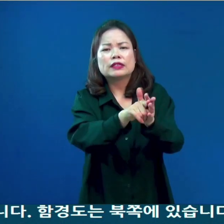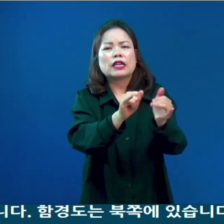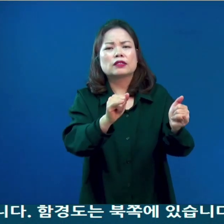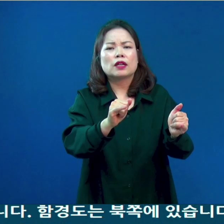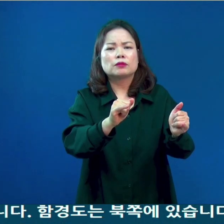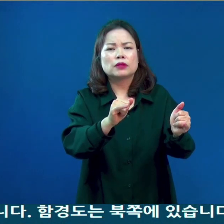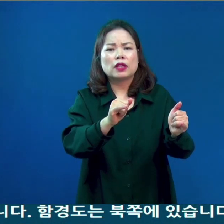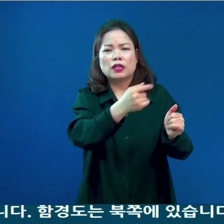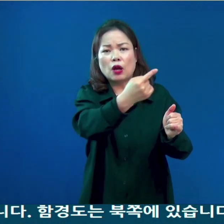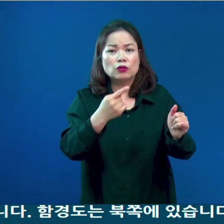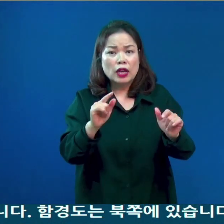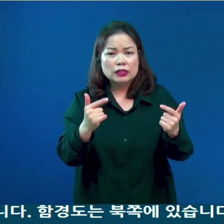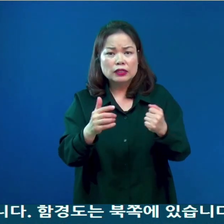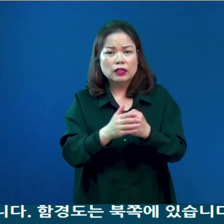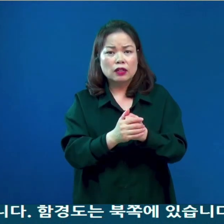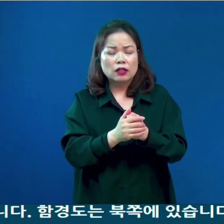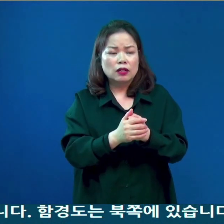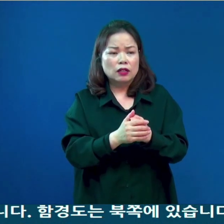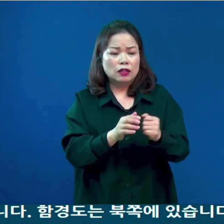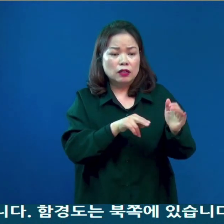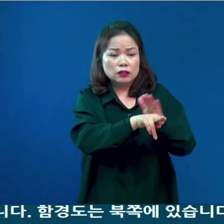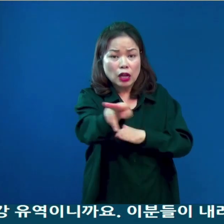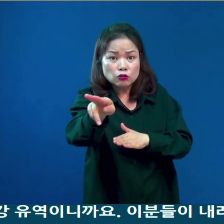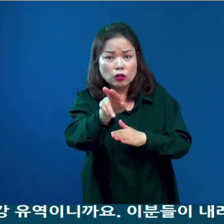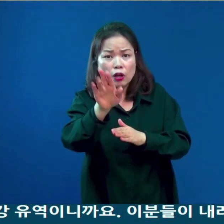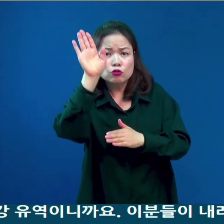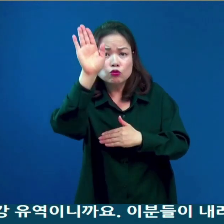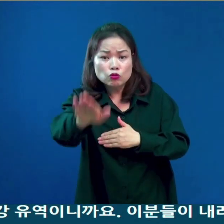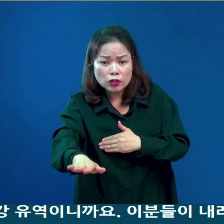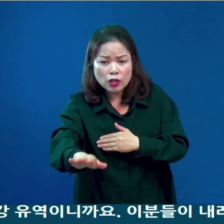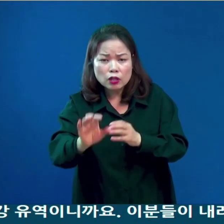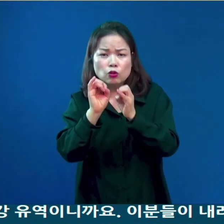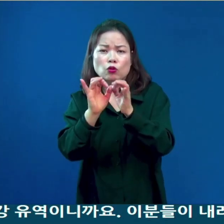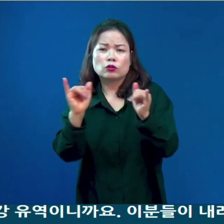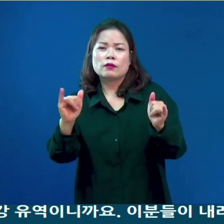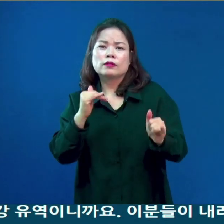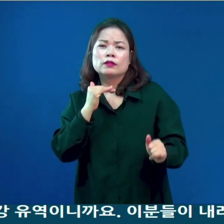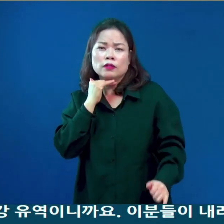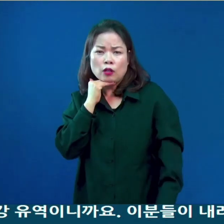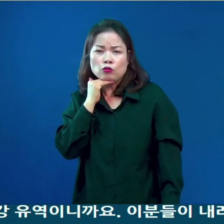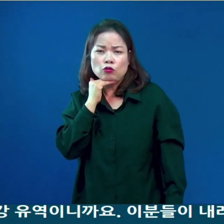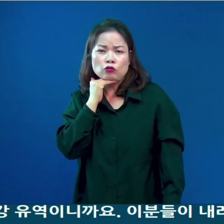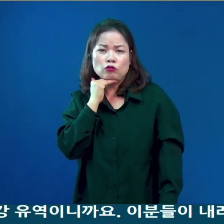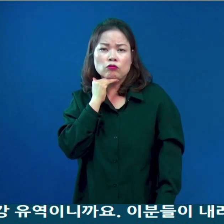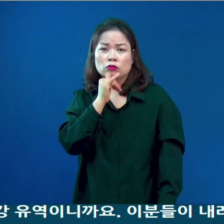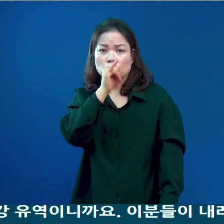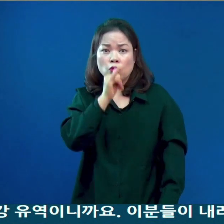나온 게 아니라 나와서 보니까 선교사들이 와서 기다리고 있는 거예요.